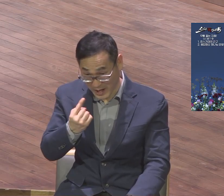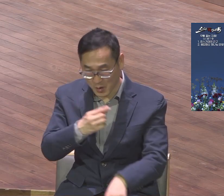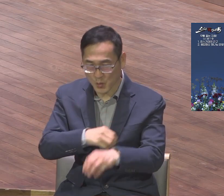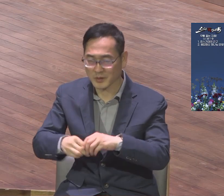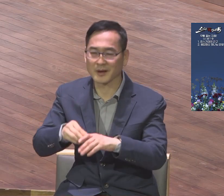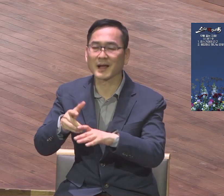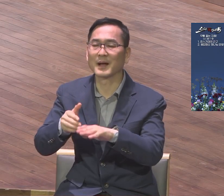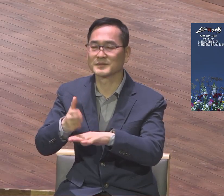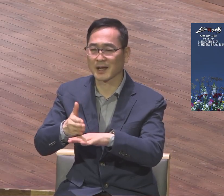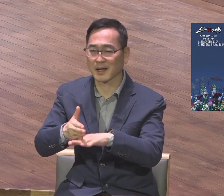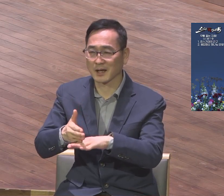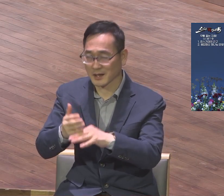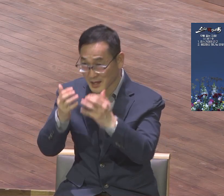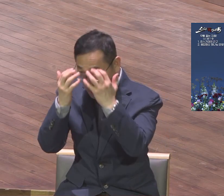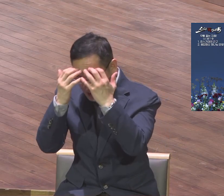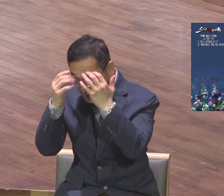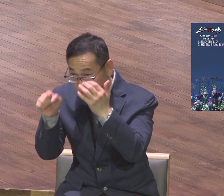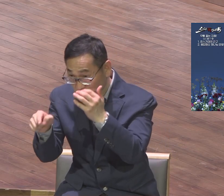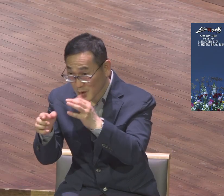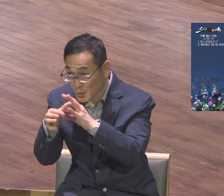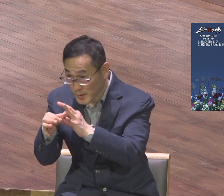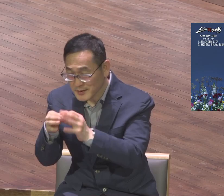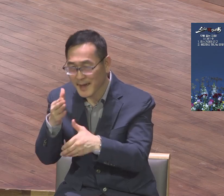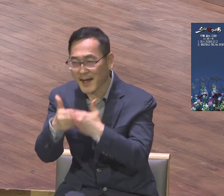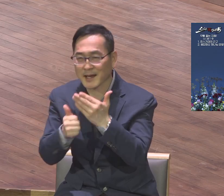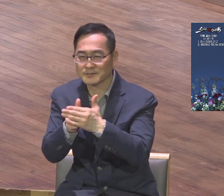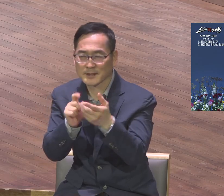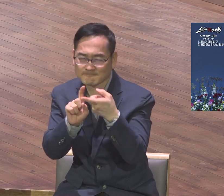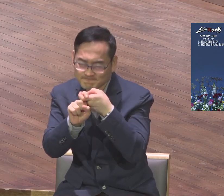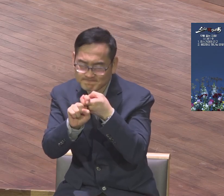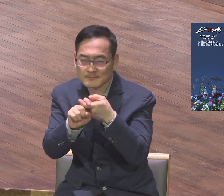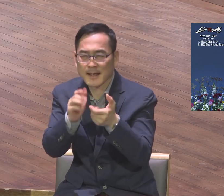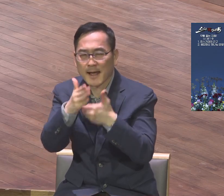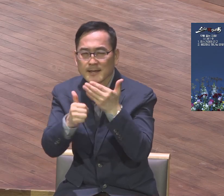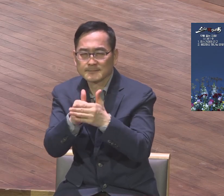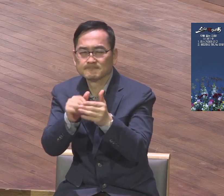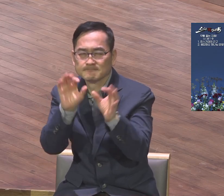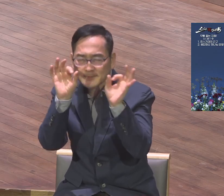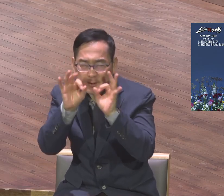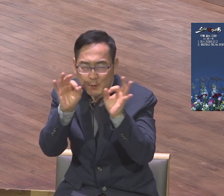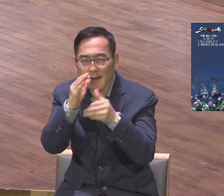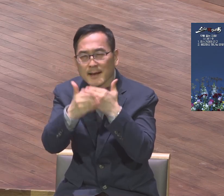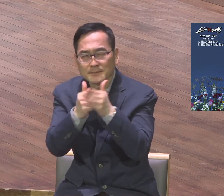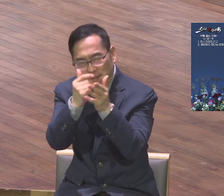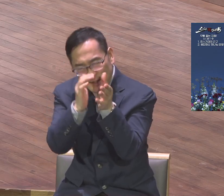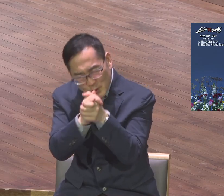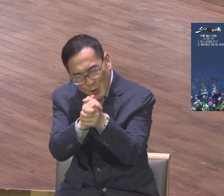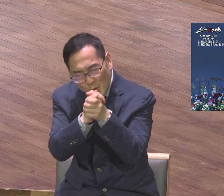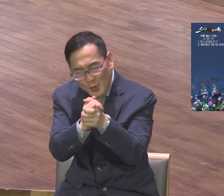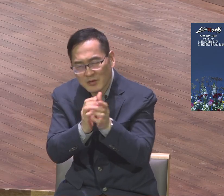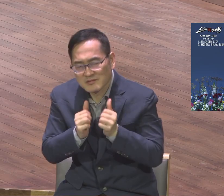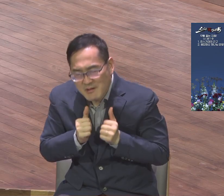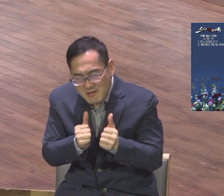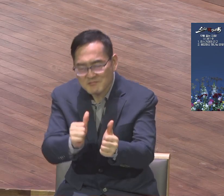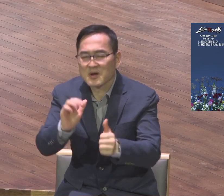감사합니다. 이 어려움 때문에 하나님 앞에 더 간절히 주님을 바라보게 하시고 기도하게 하시니 감사합니다.